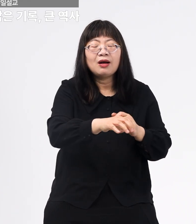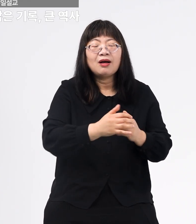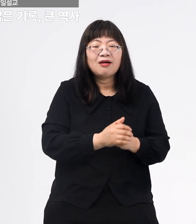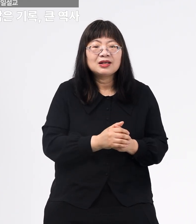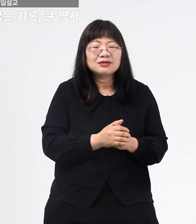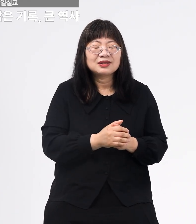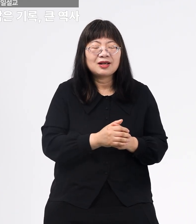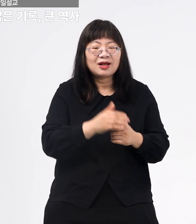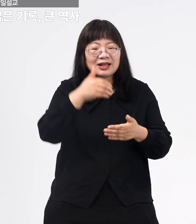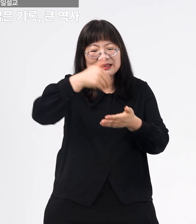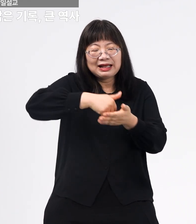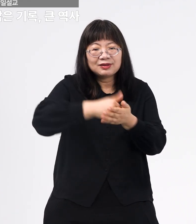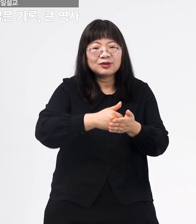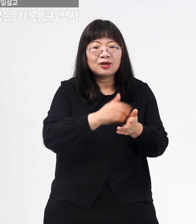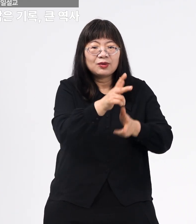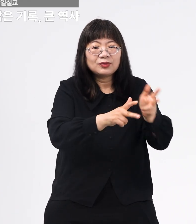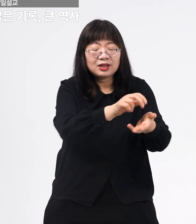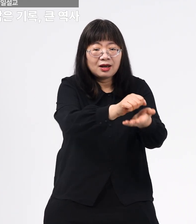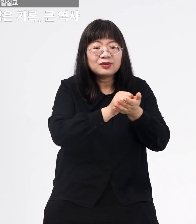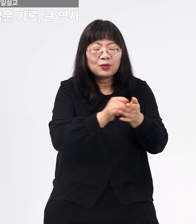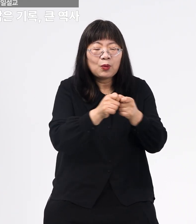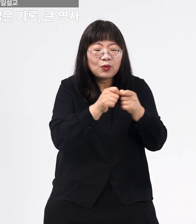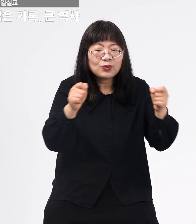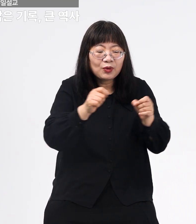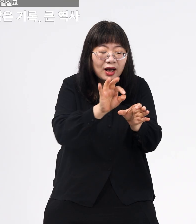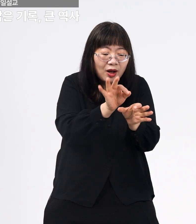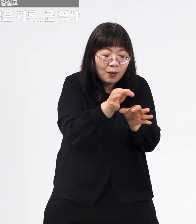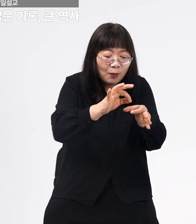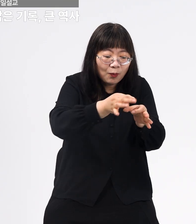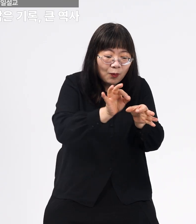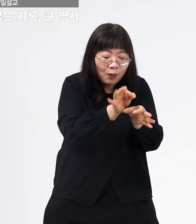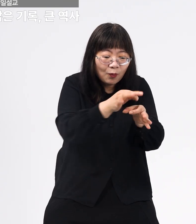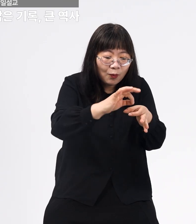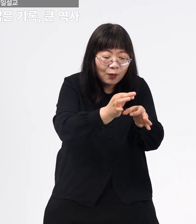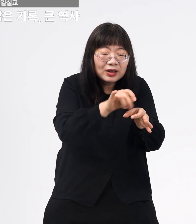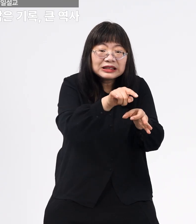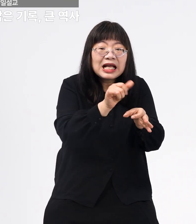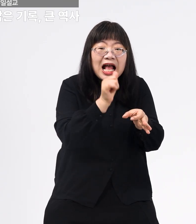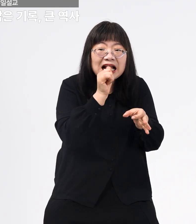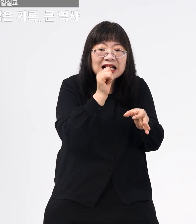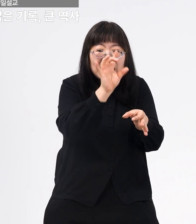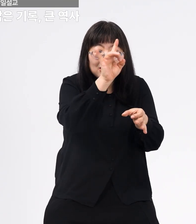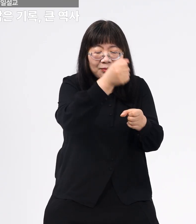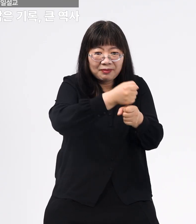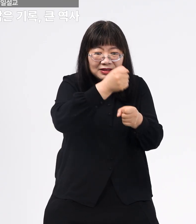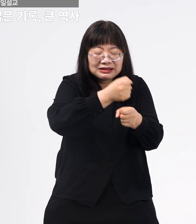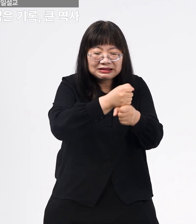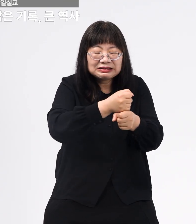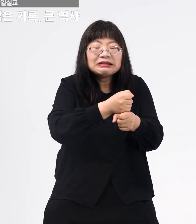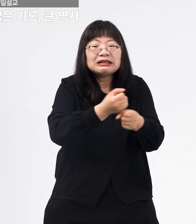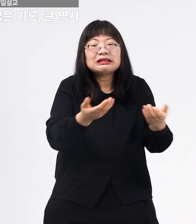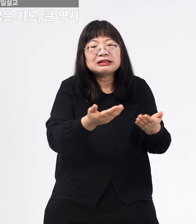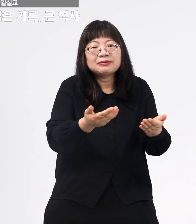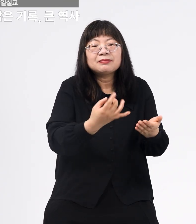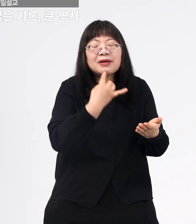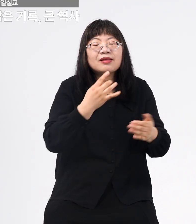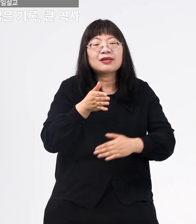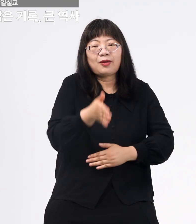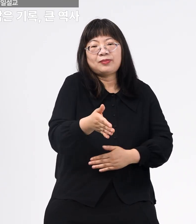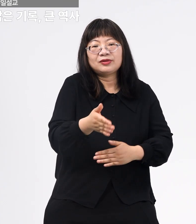가지고 오랫동안 그 일을 해오셨습니다. 저도 이번에 이동을 하면서 기차를